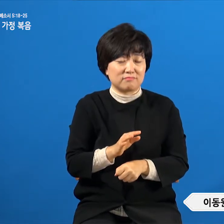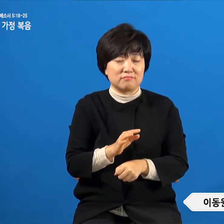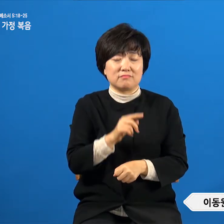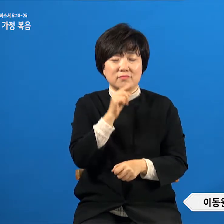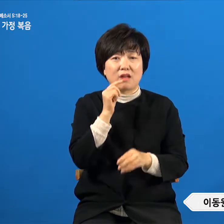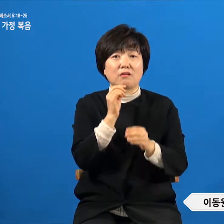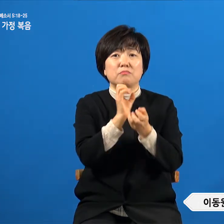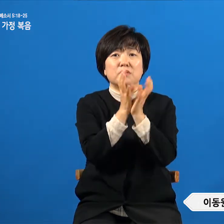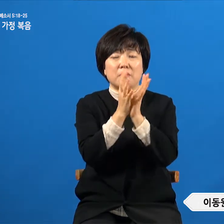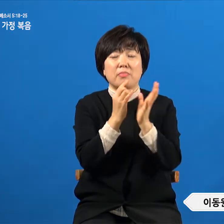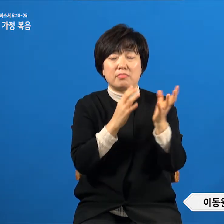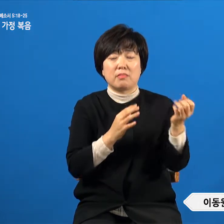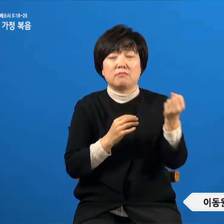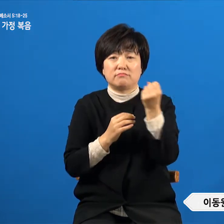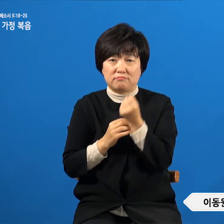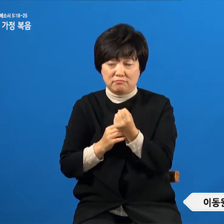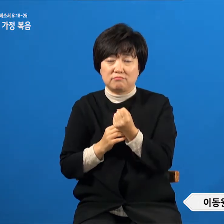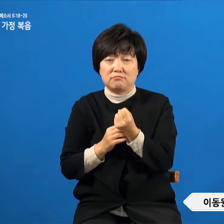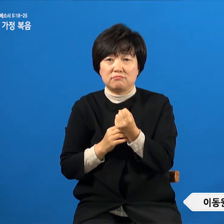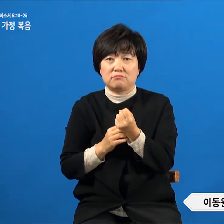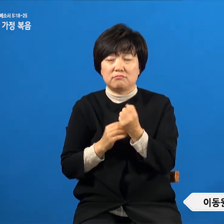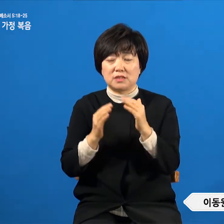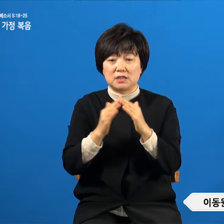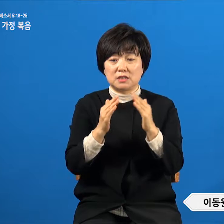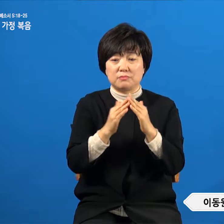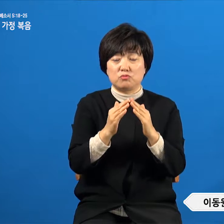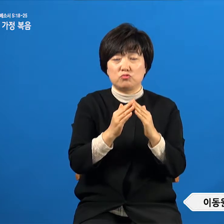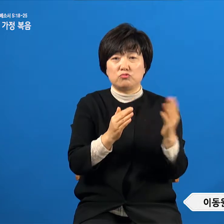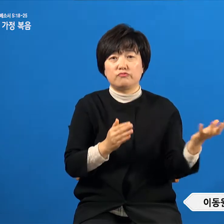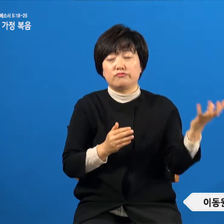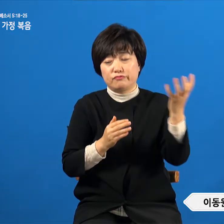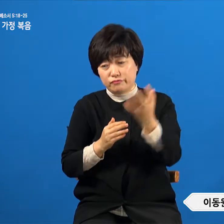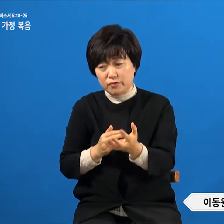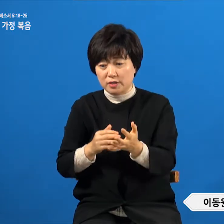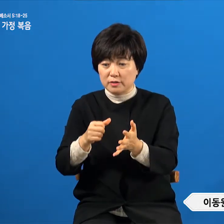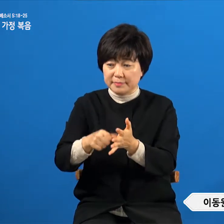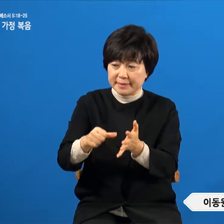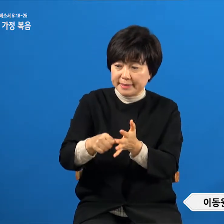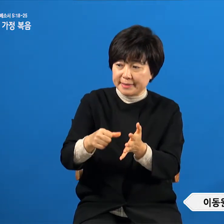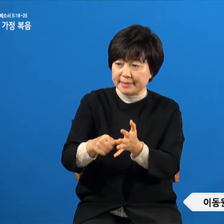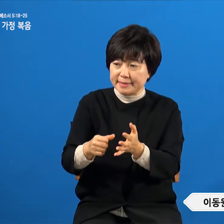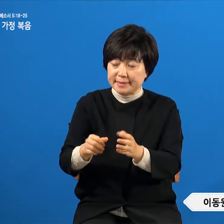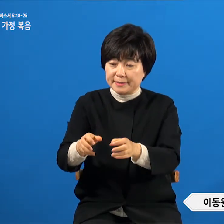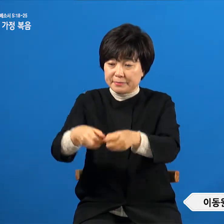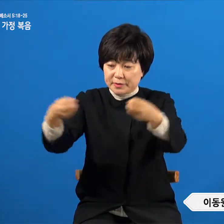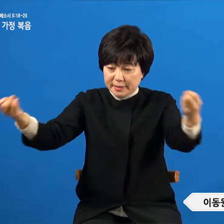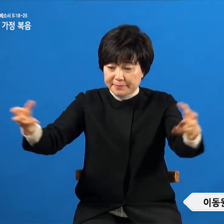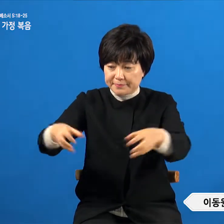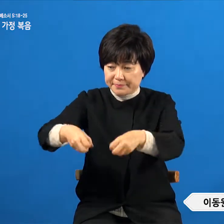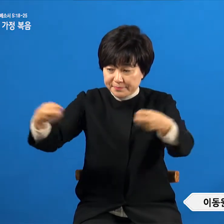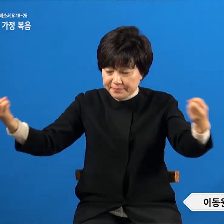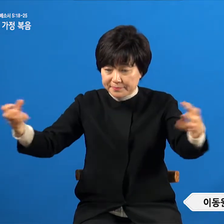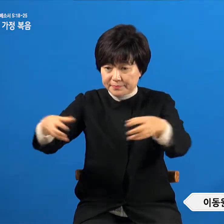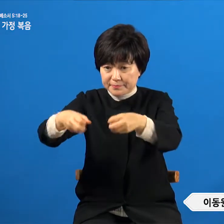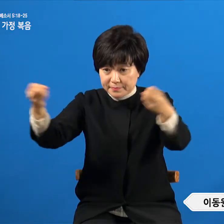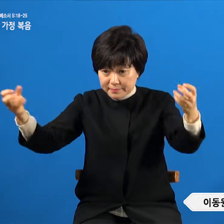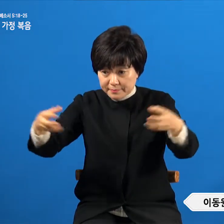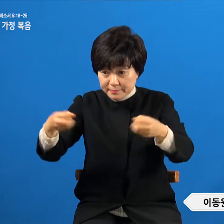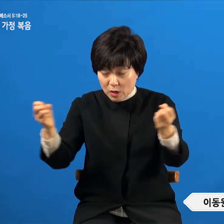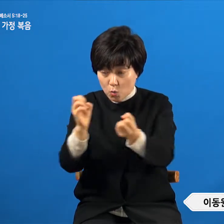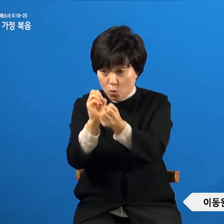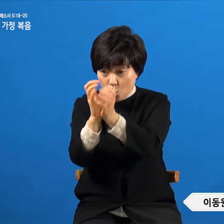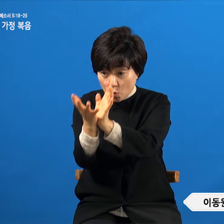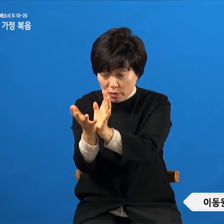하고 집으로 돌아와서 이 말사라는 여인은 이제 사가져온 식품에 포장을 다 열었습니다. 그